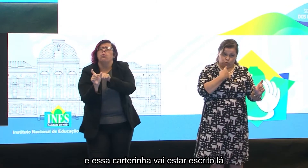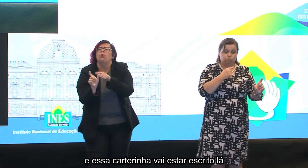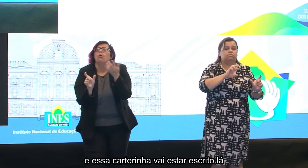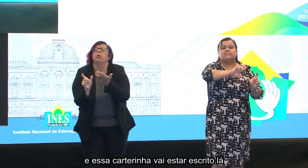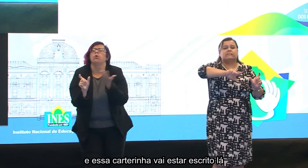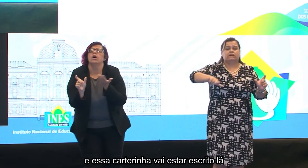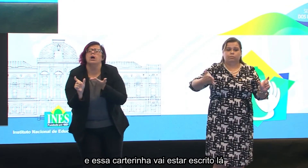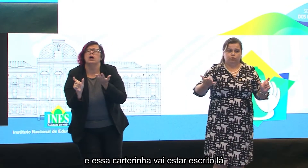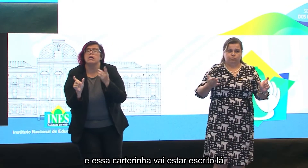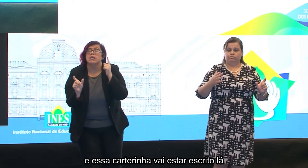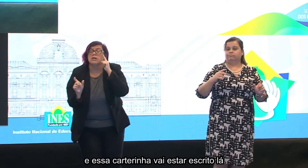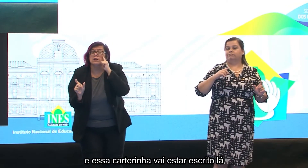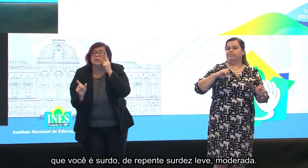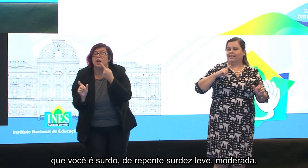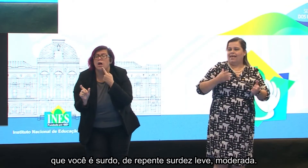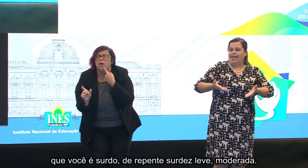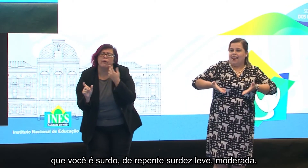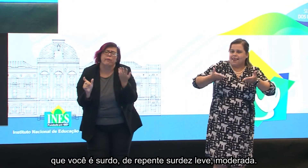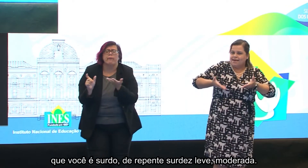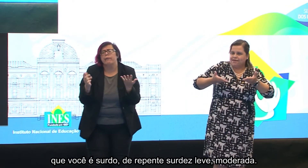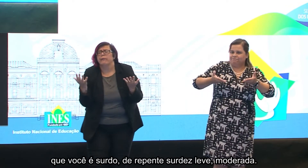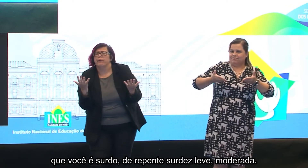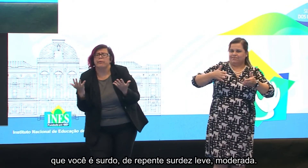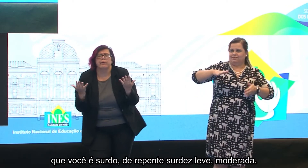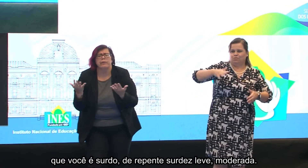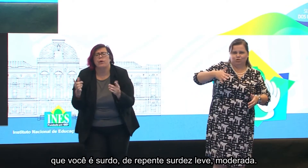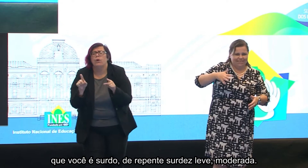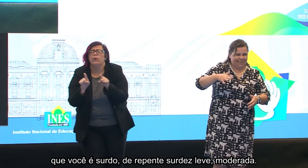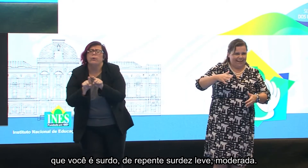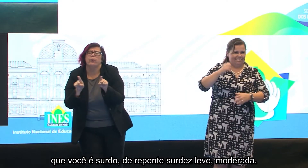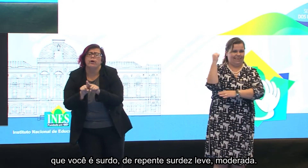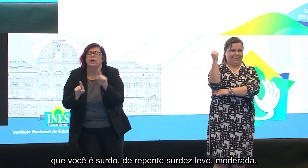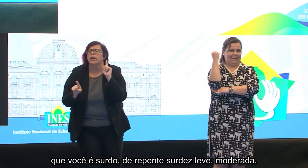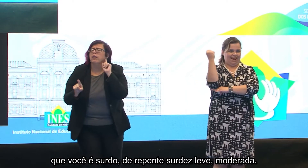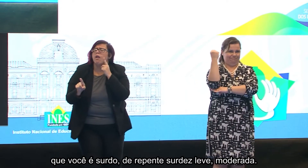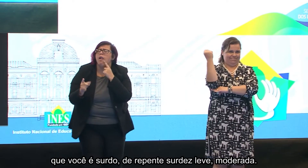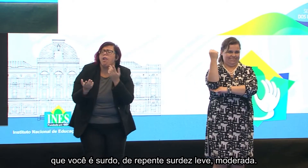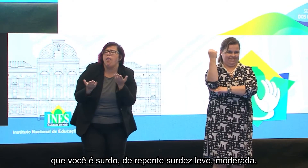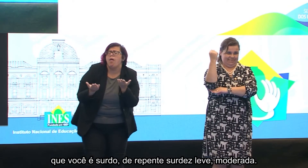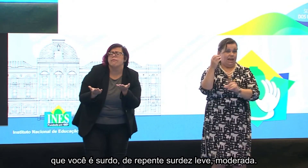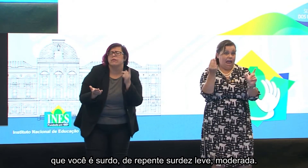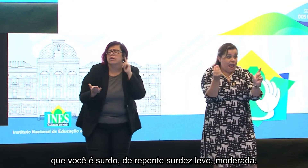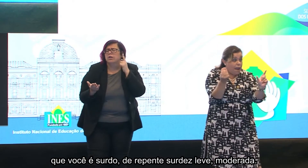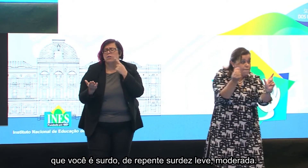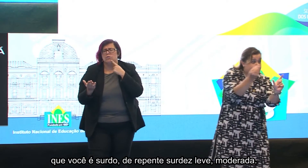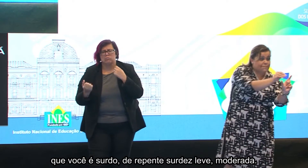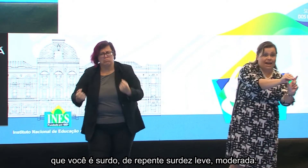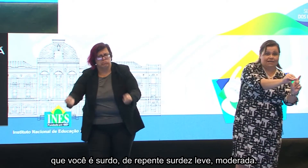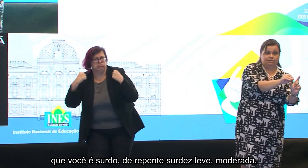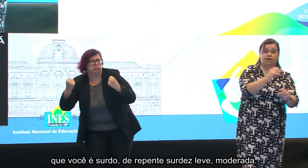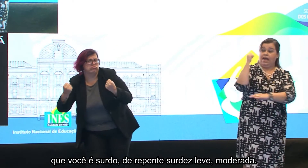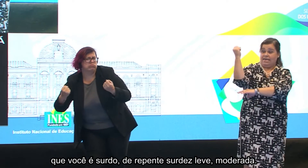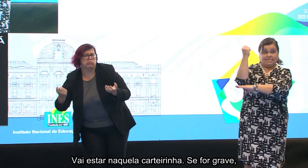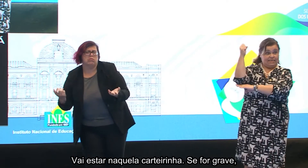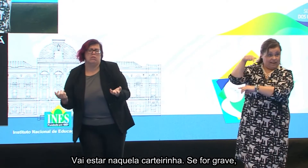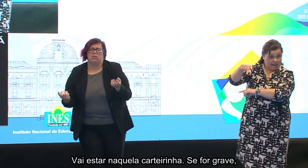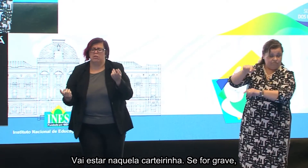carteirinha vai estar escrito lá que você é surdo, de repente surdez leve, moderada, e vai estar